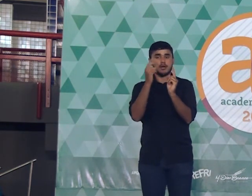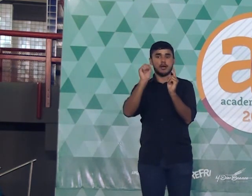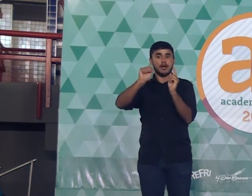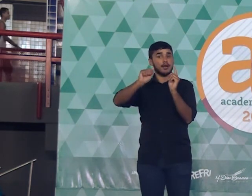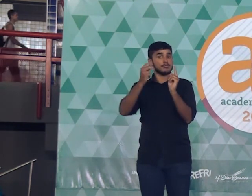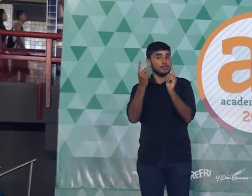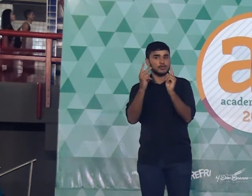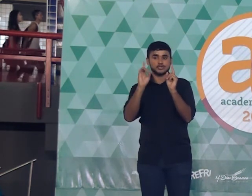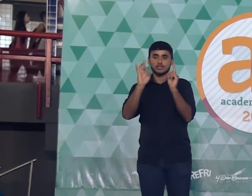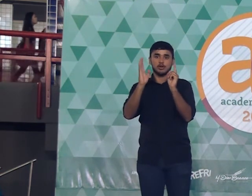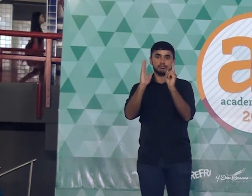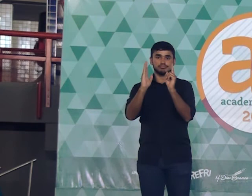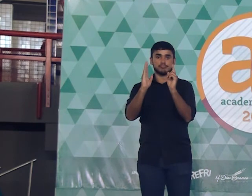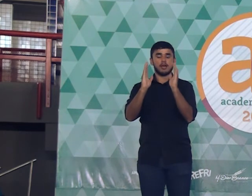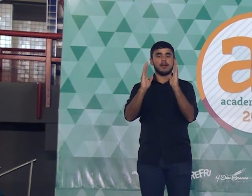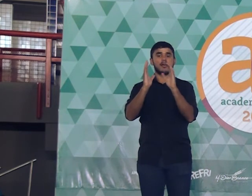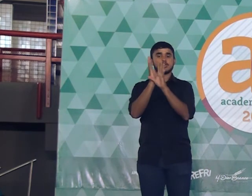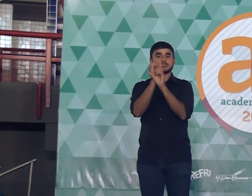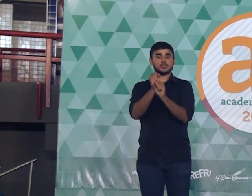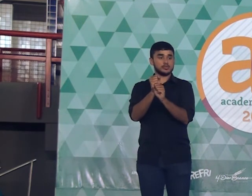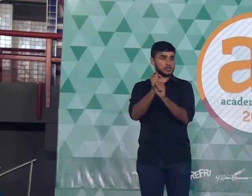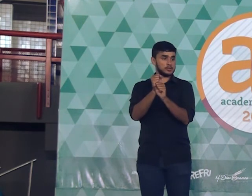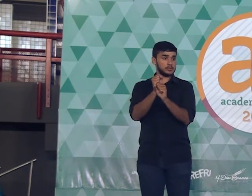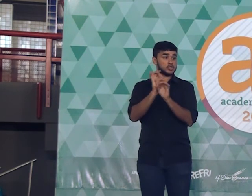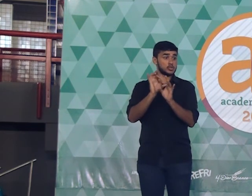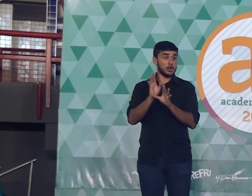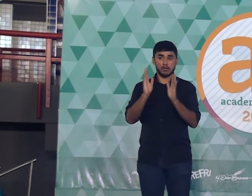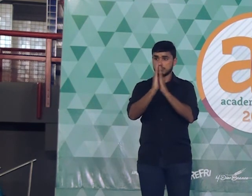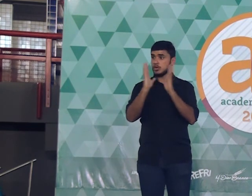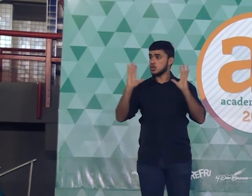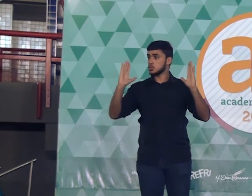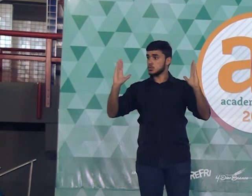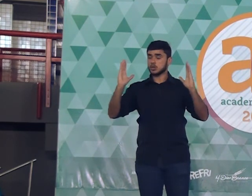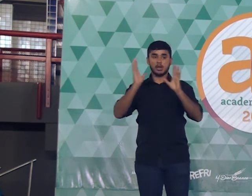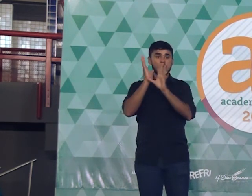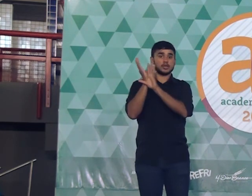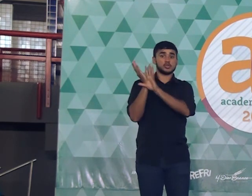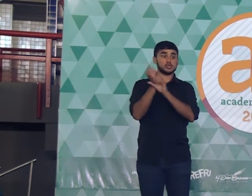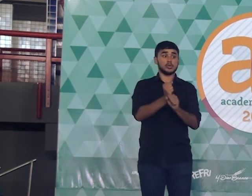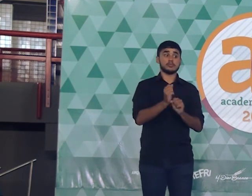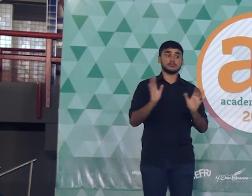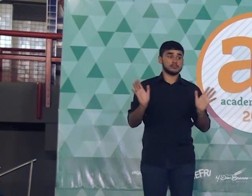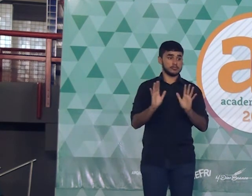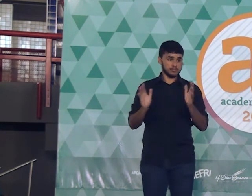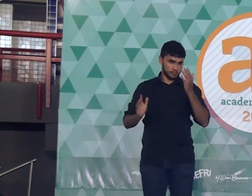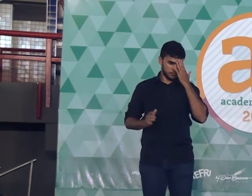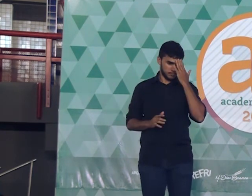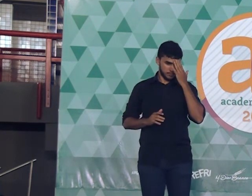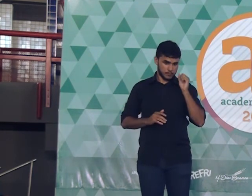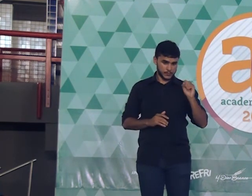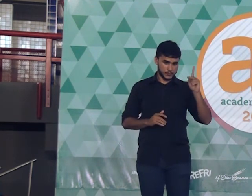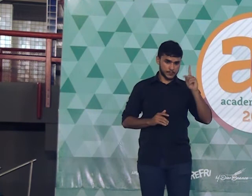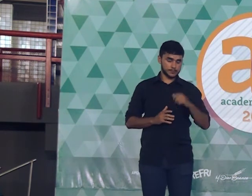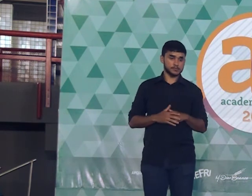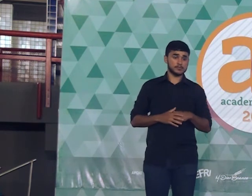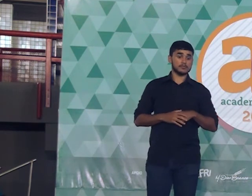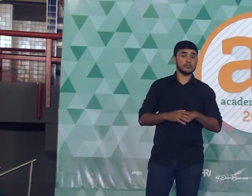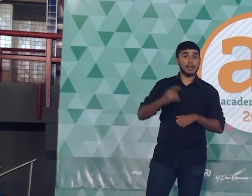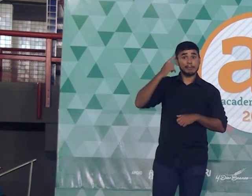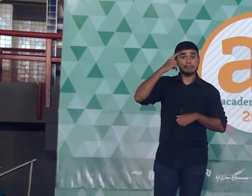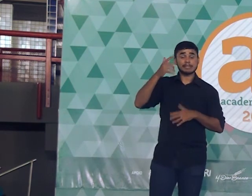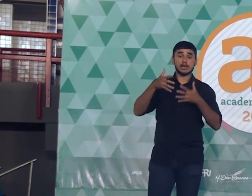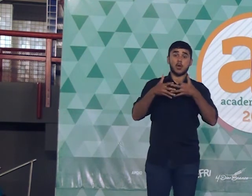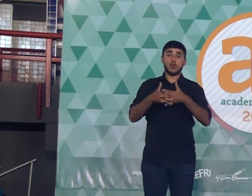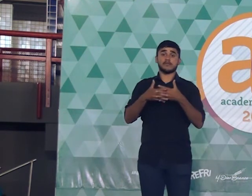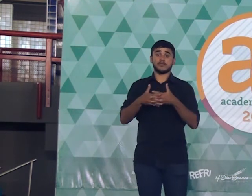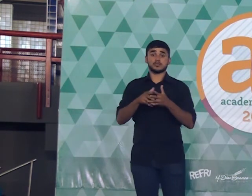favor, tenha atenção no comando da questão, para calcular apenas aquilo que é solicitado. Não vale no Enem, você